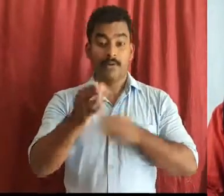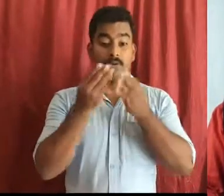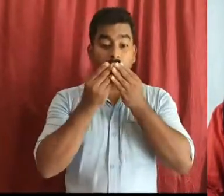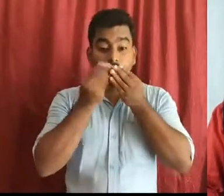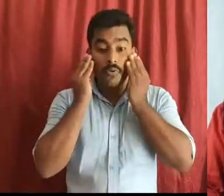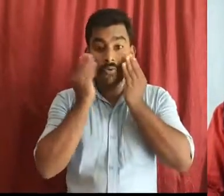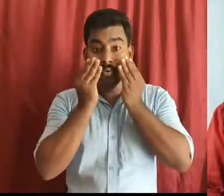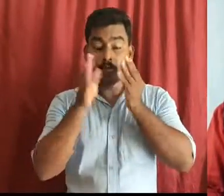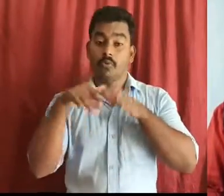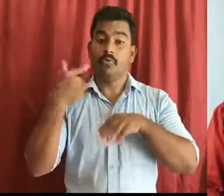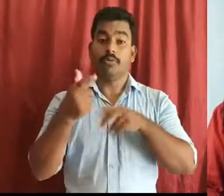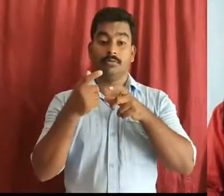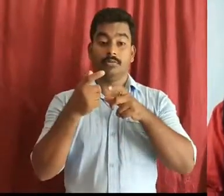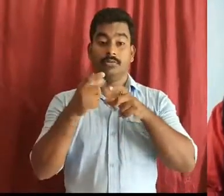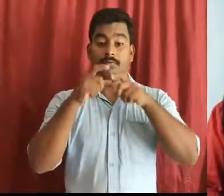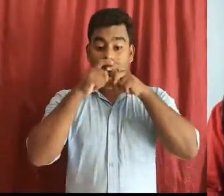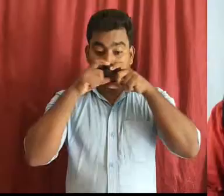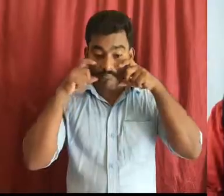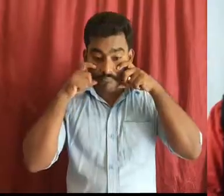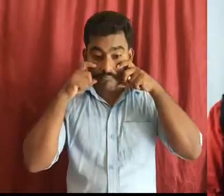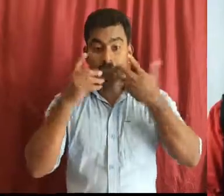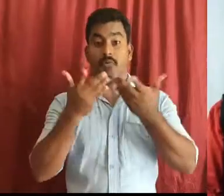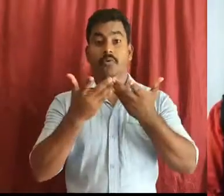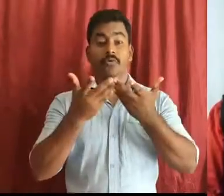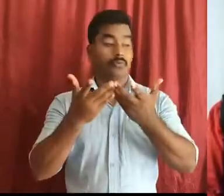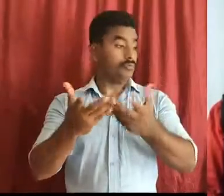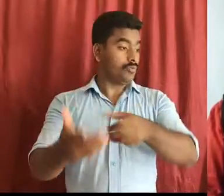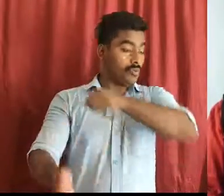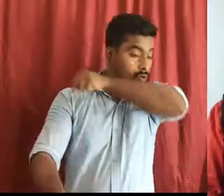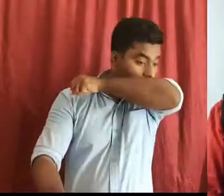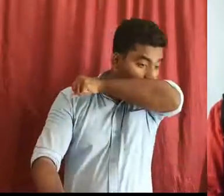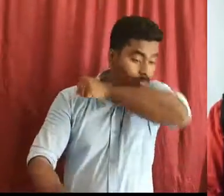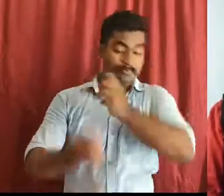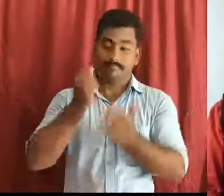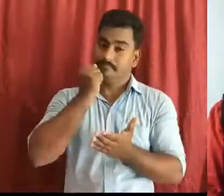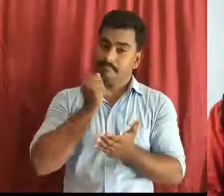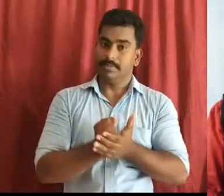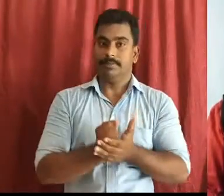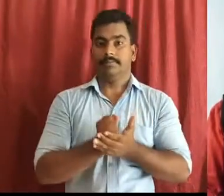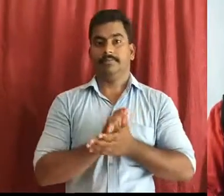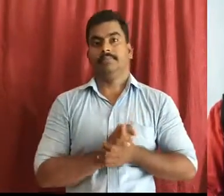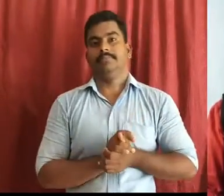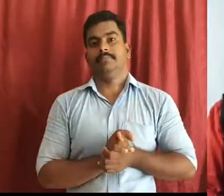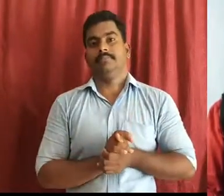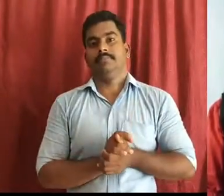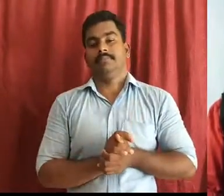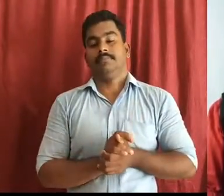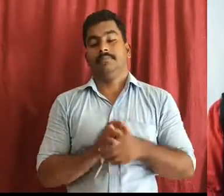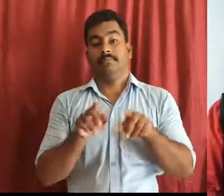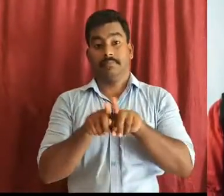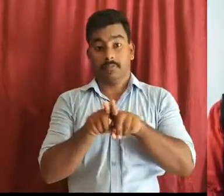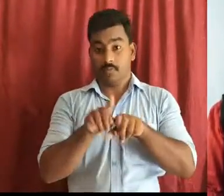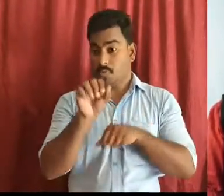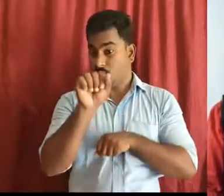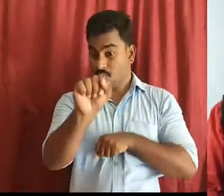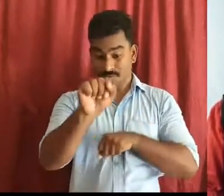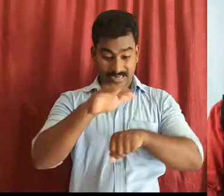ചുമയ്ക്കുമ്പോഴോ തുമ്മുമ്പോഴോ തൂവാല കൊണ്ടോ കൈമടക്ക് കൊണ്ടോ വായും മൂക്കും പൊത്തുക,